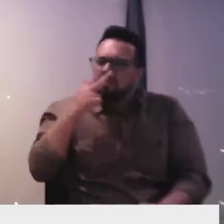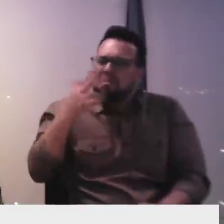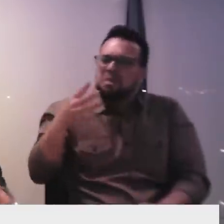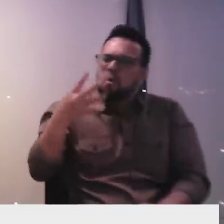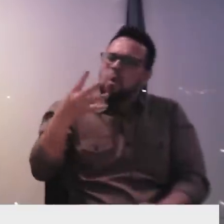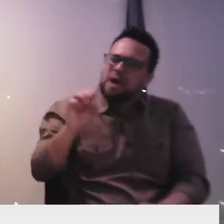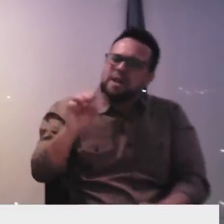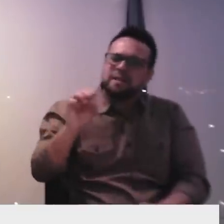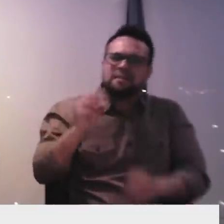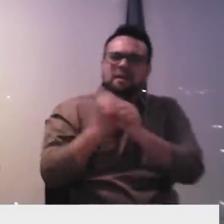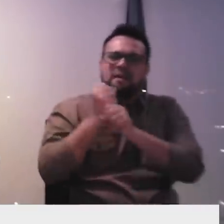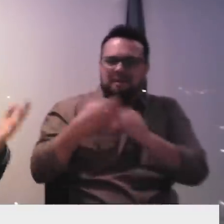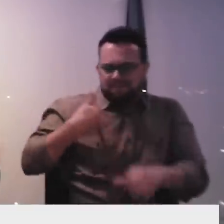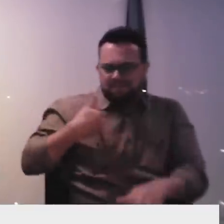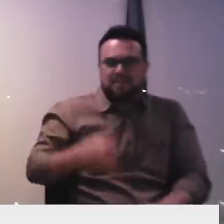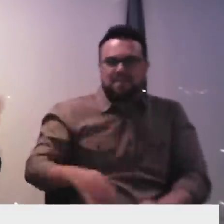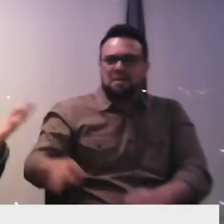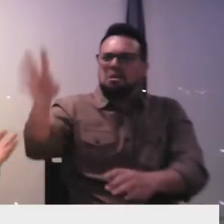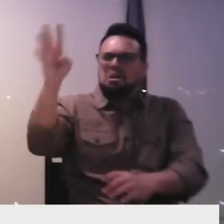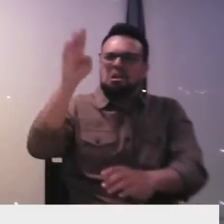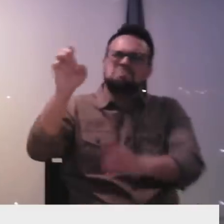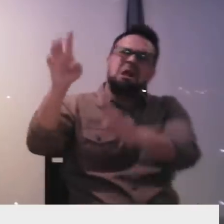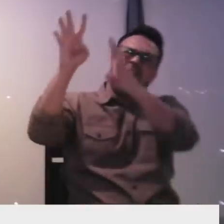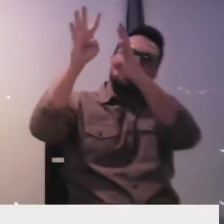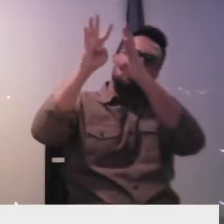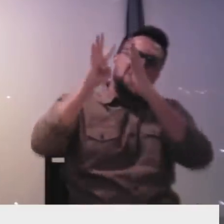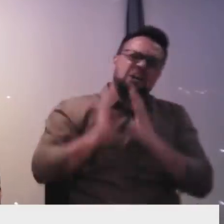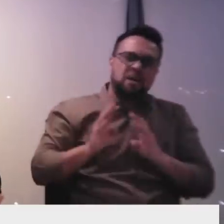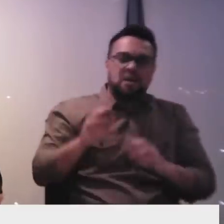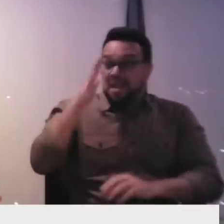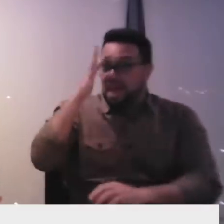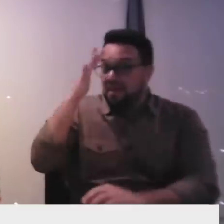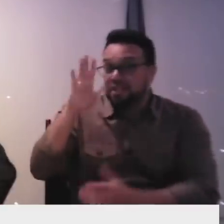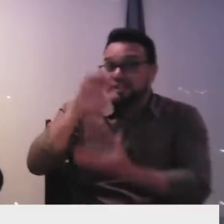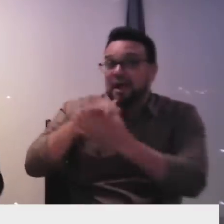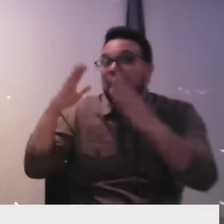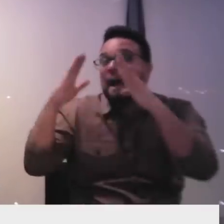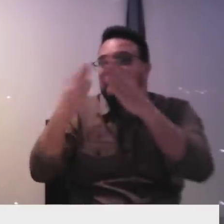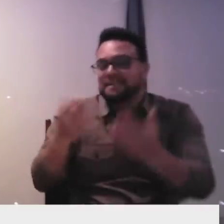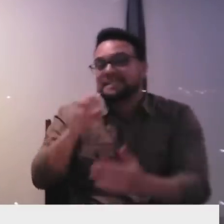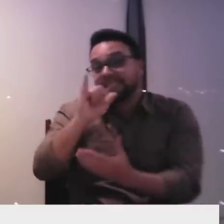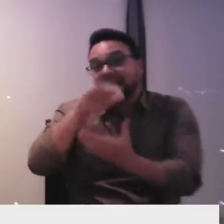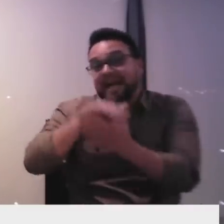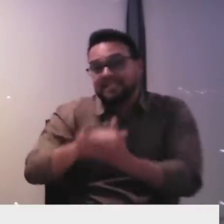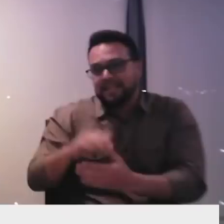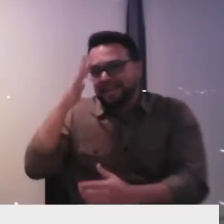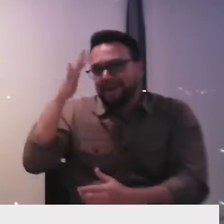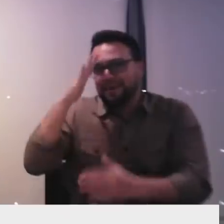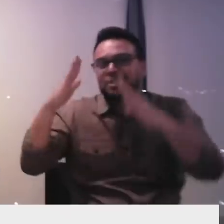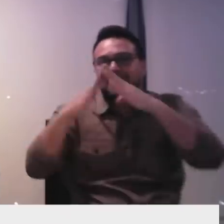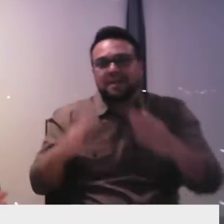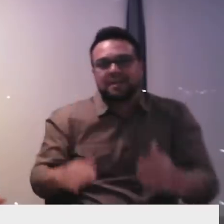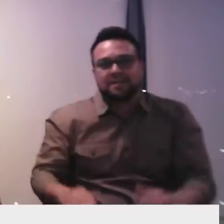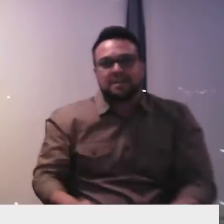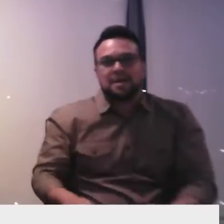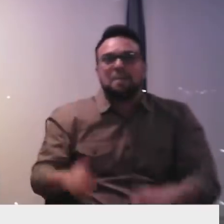40 anos, fala um montão de... Fica imaginando em casa que o marido passa com ela, se ela for casada, né? Não deu nem para entender, mas